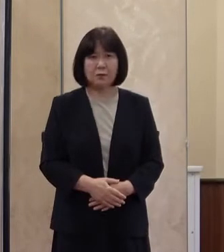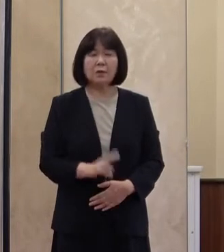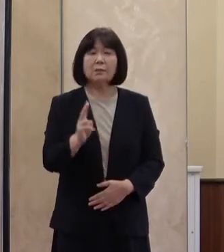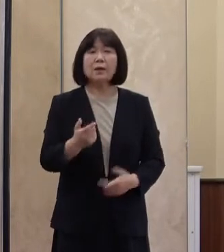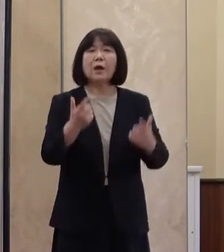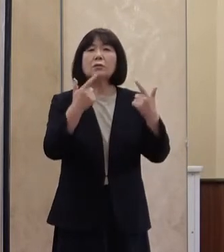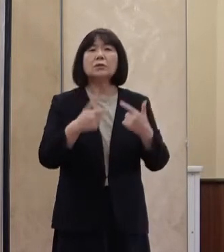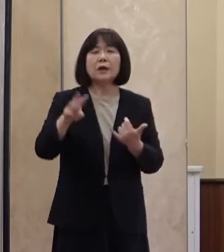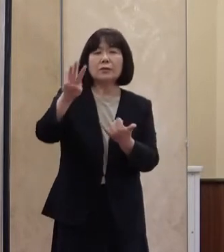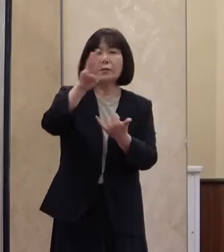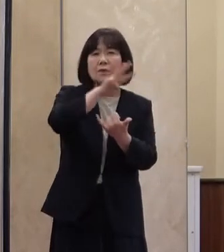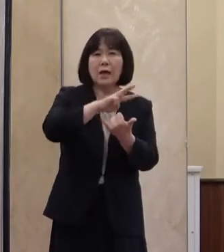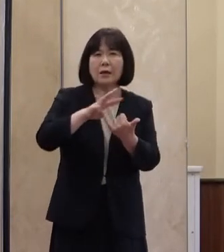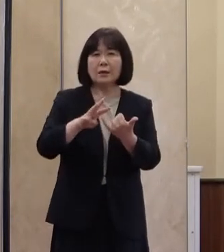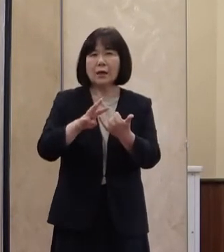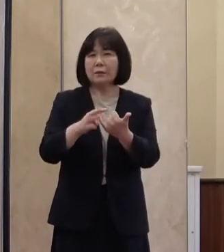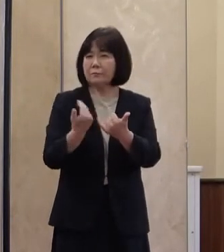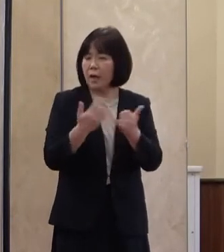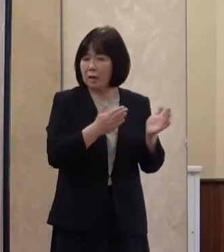害の備えとしても、